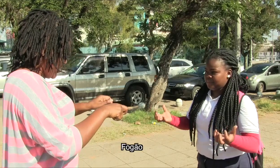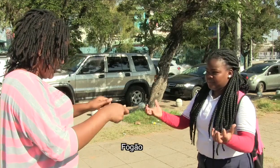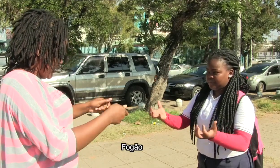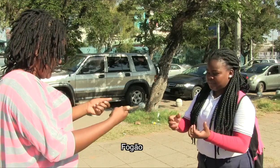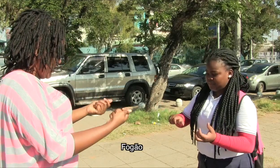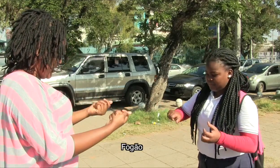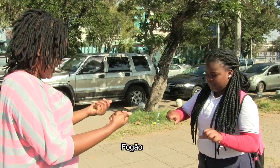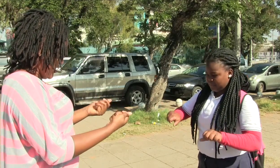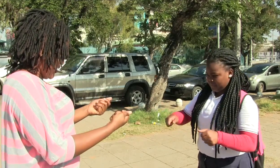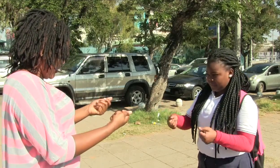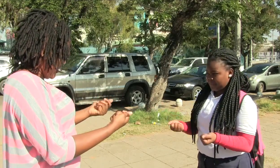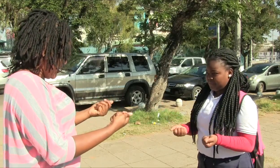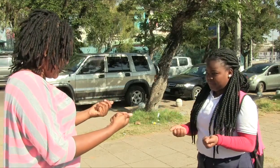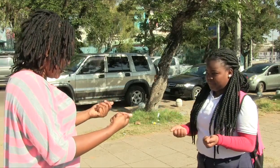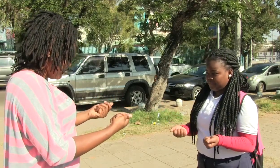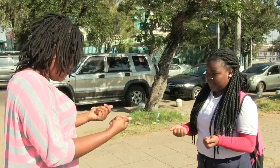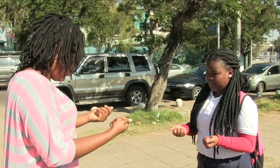fogão,